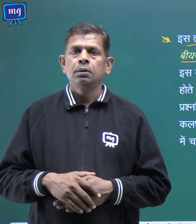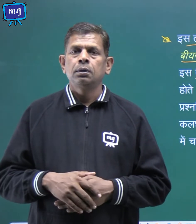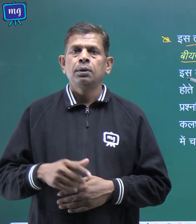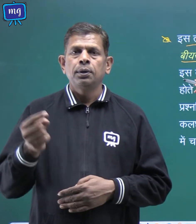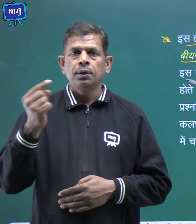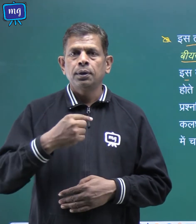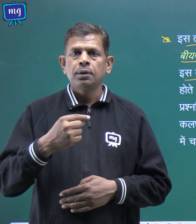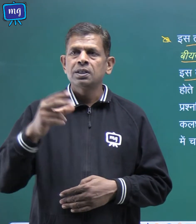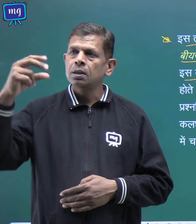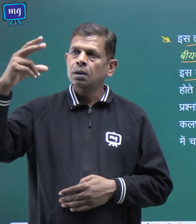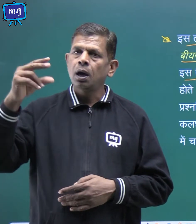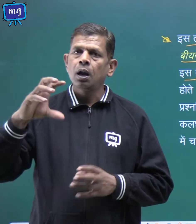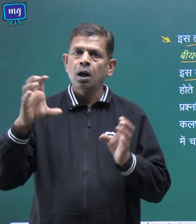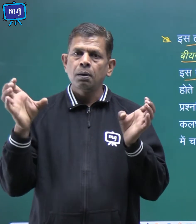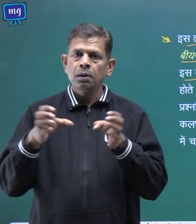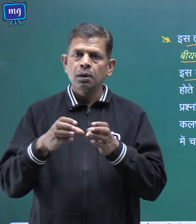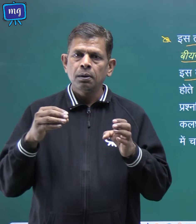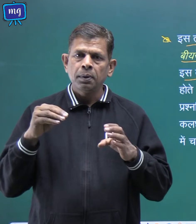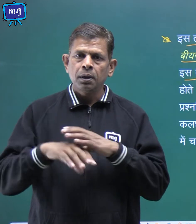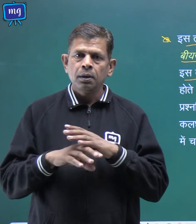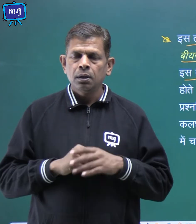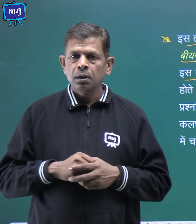इस तारामंडल में